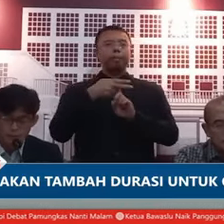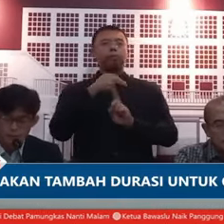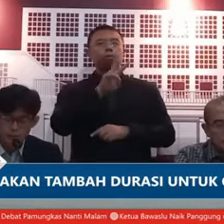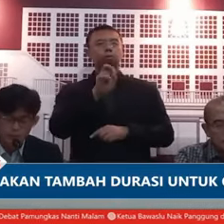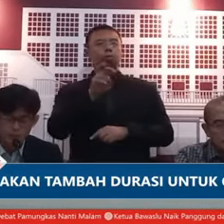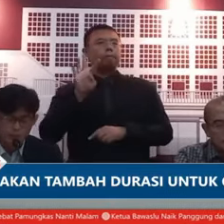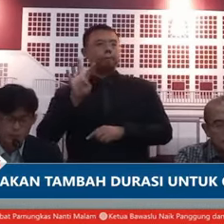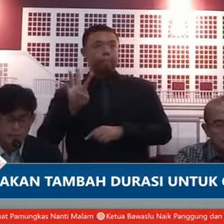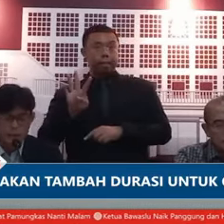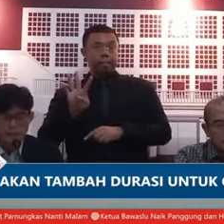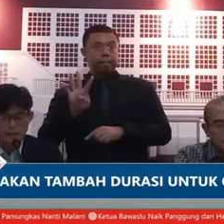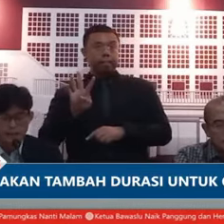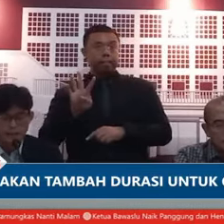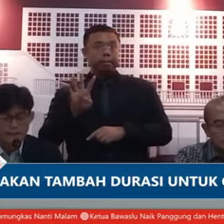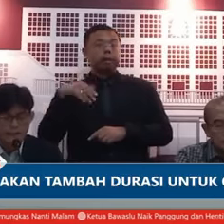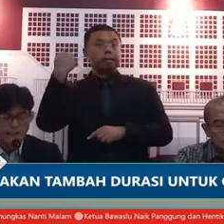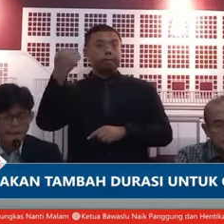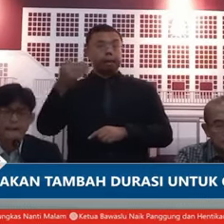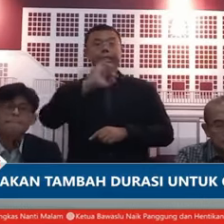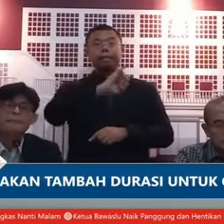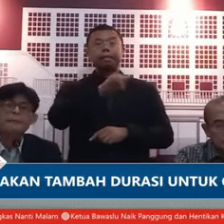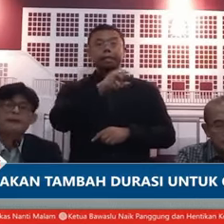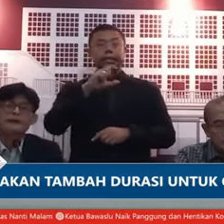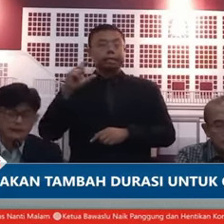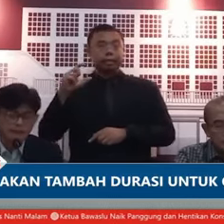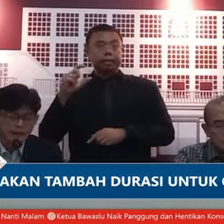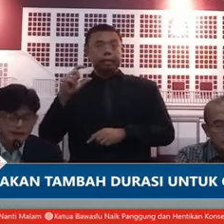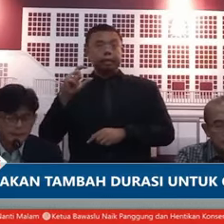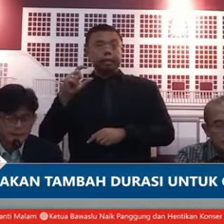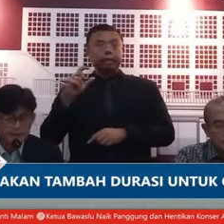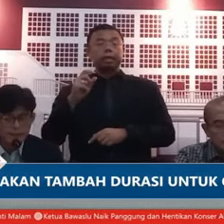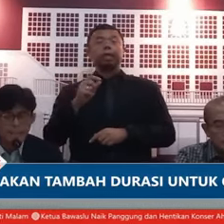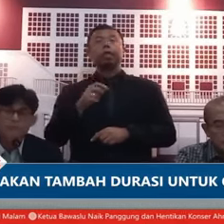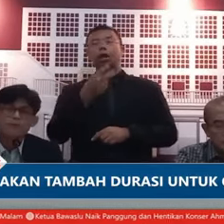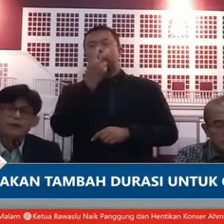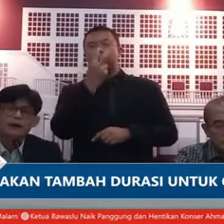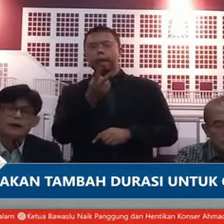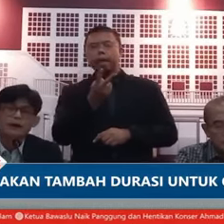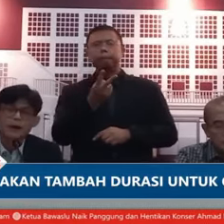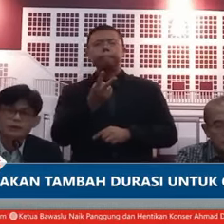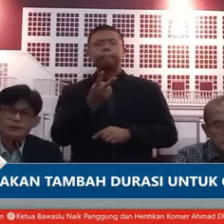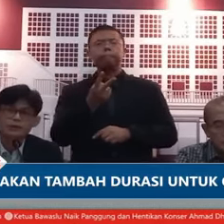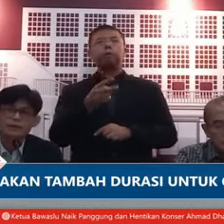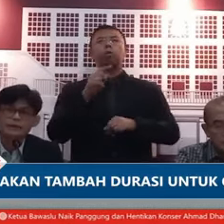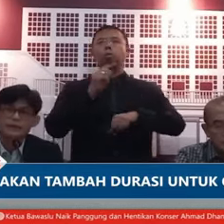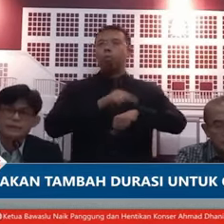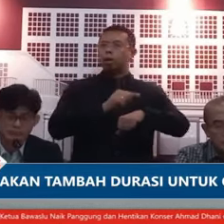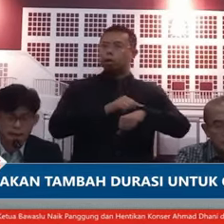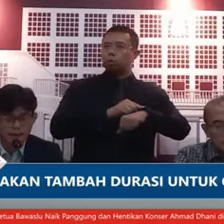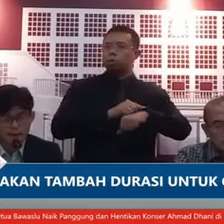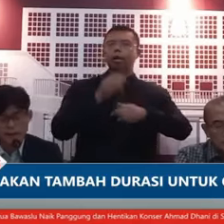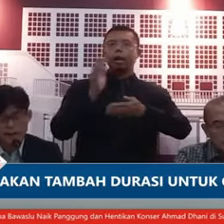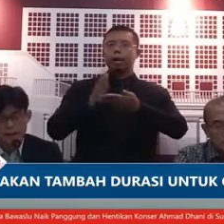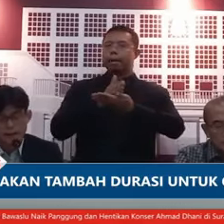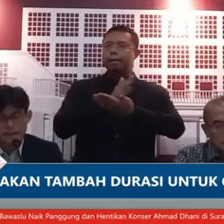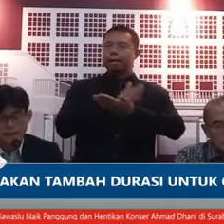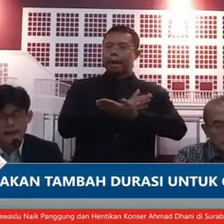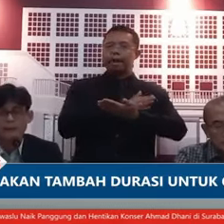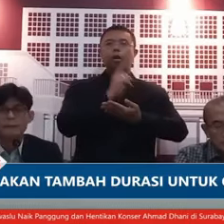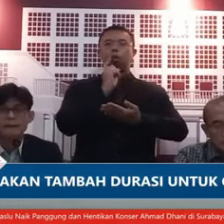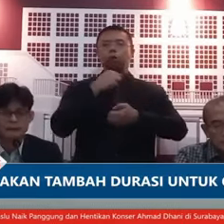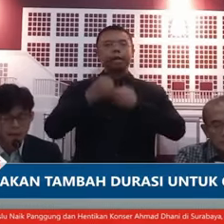tahun 2024 mendatang di JCC, secara prinsip waktu dan segmen